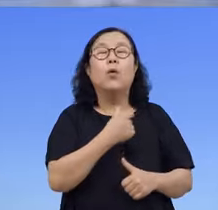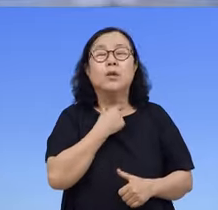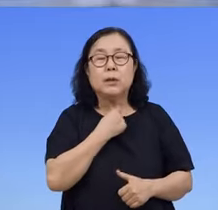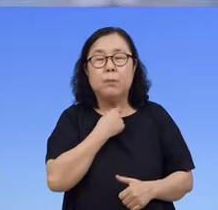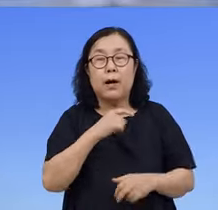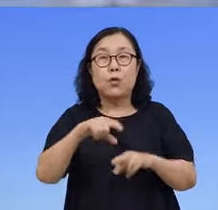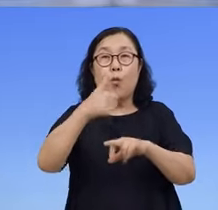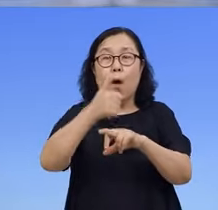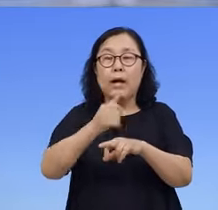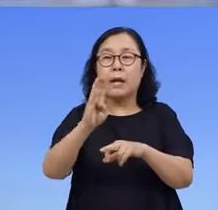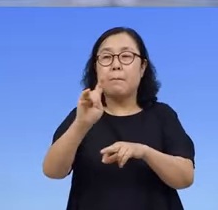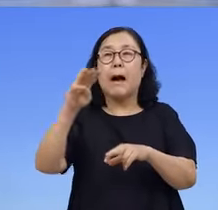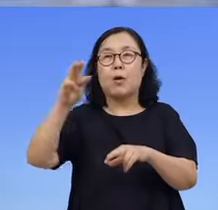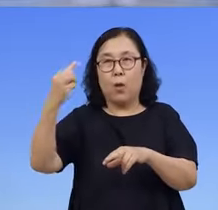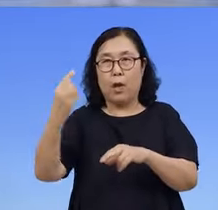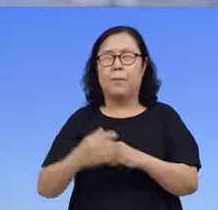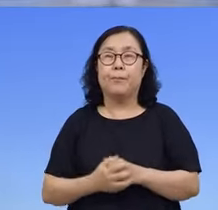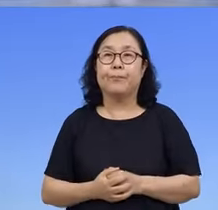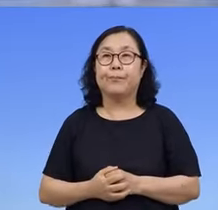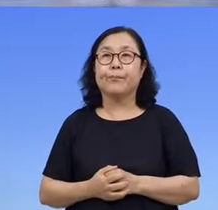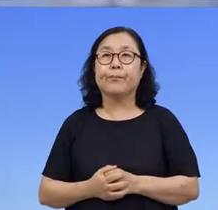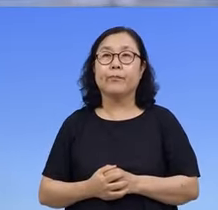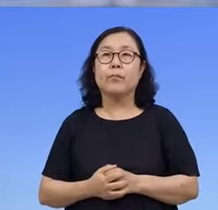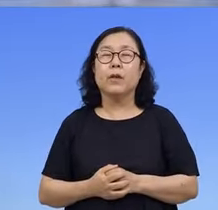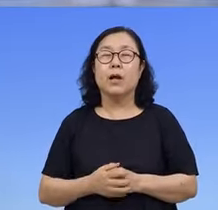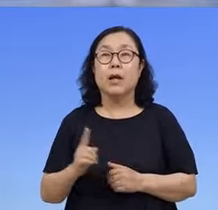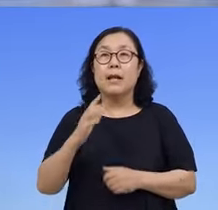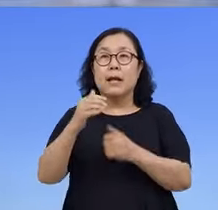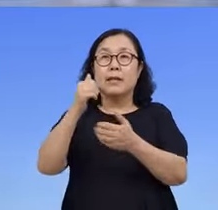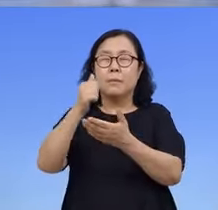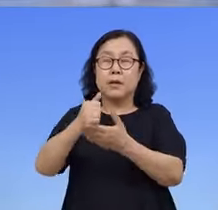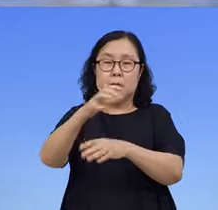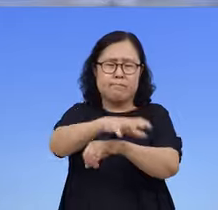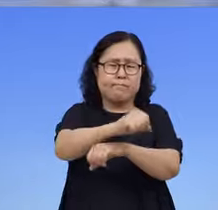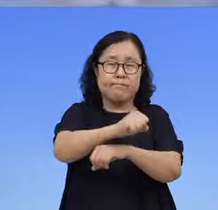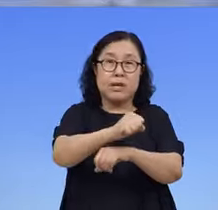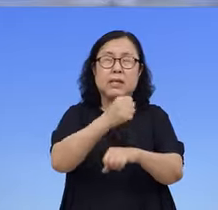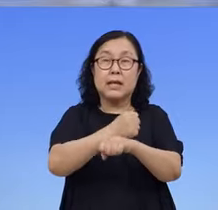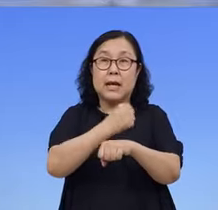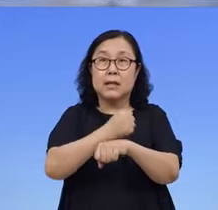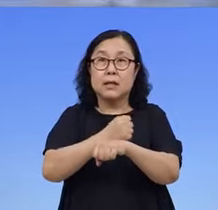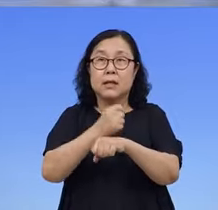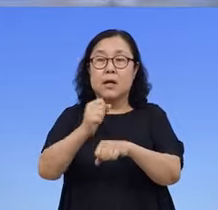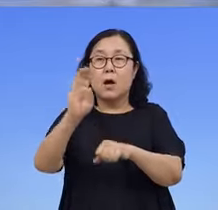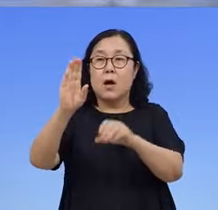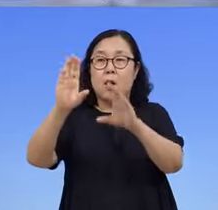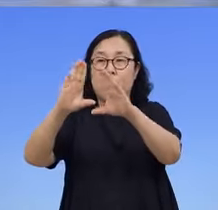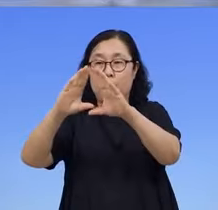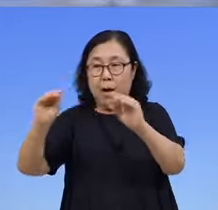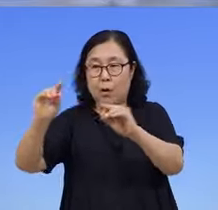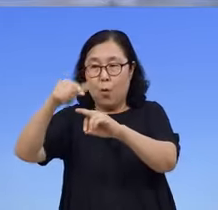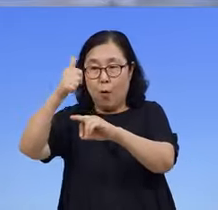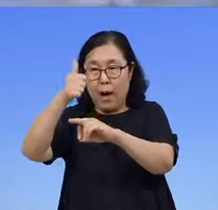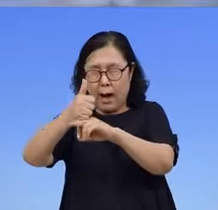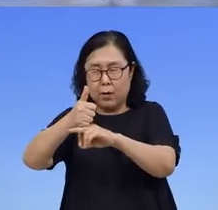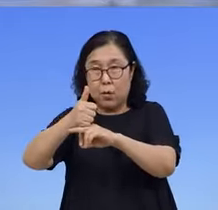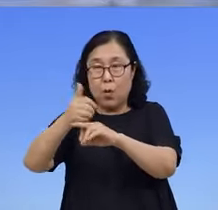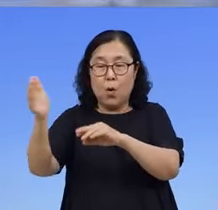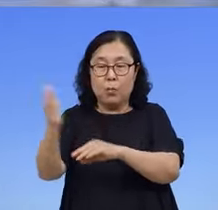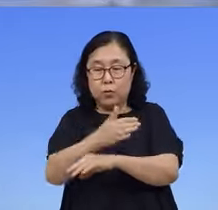생각하는 왕이 이게 바로왕인데, 하나님은 이 착취하는 바로왕으로부터 너희들을